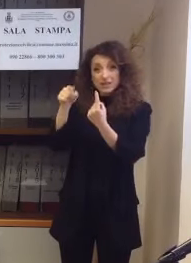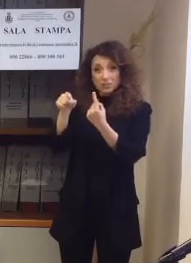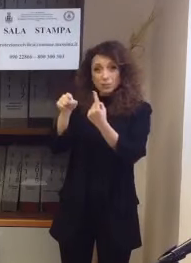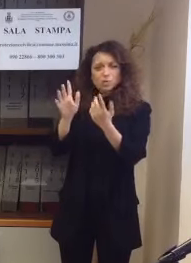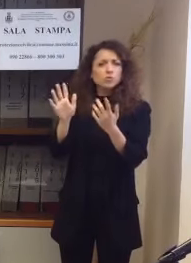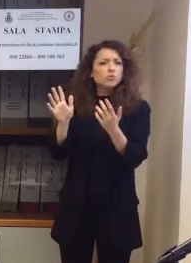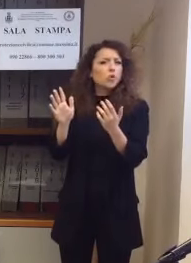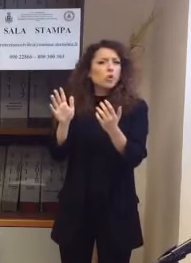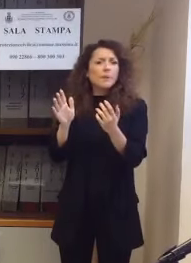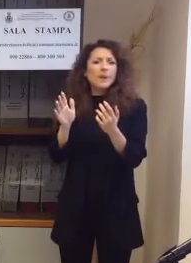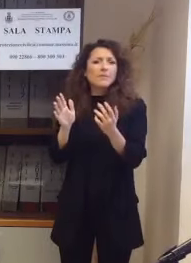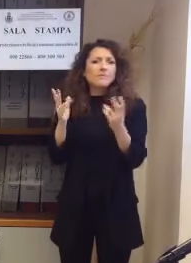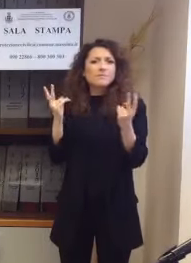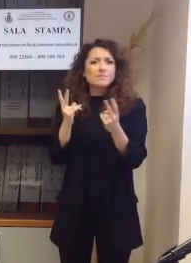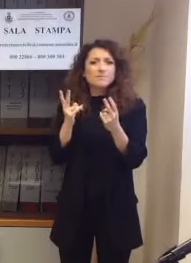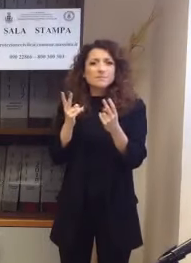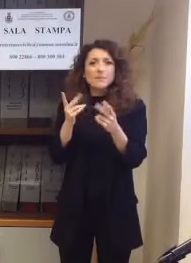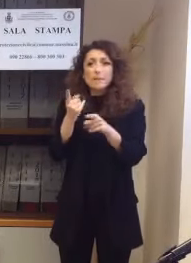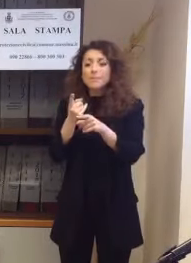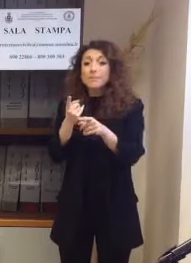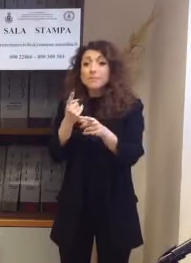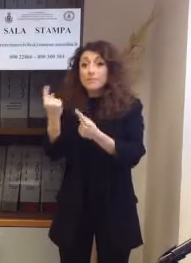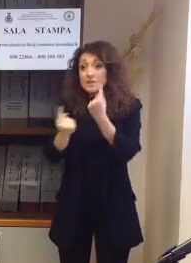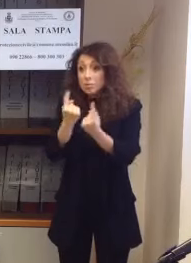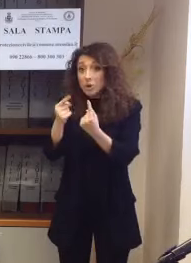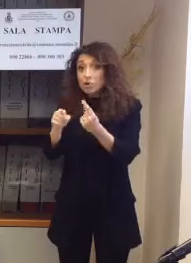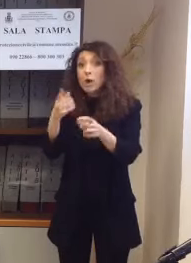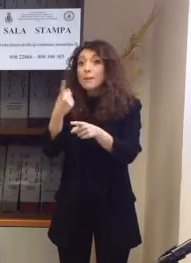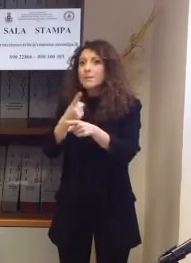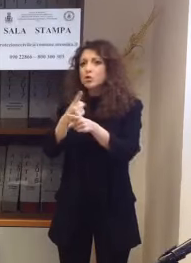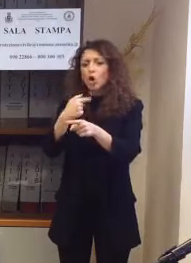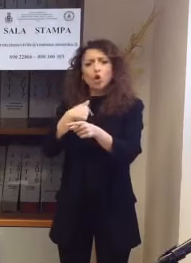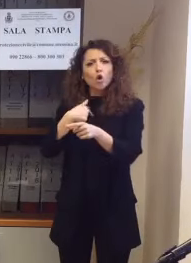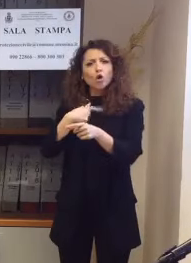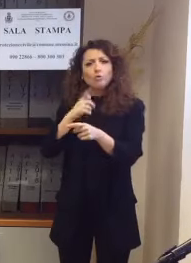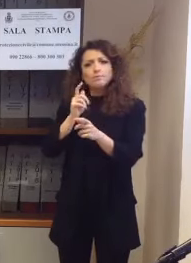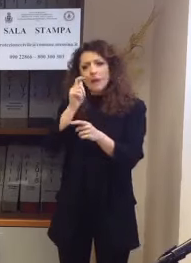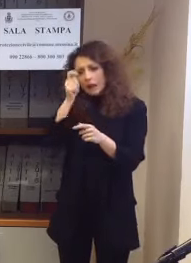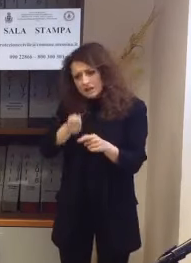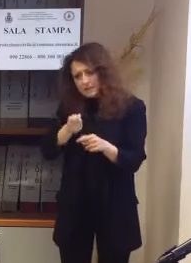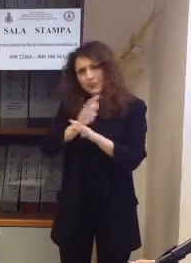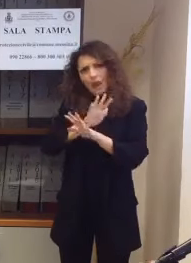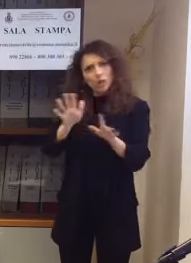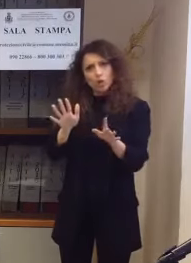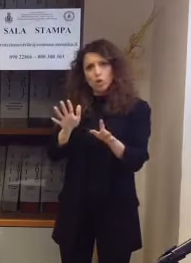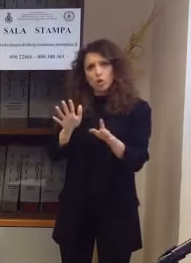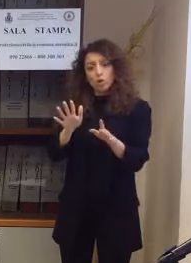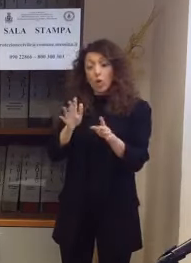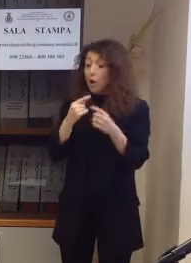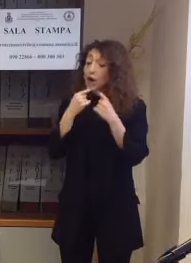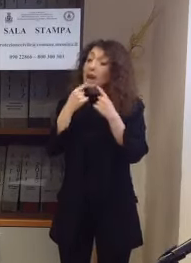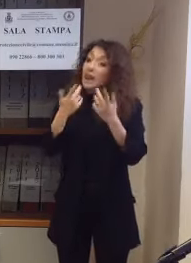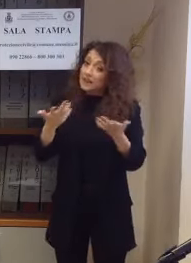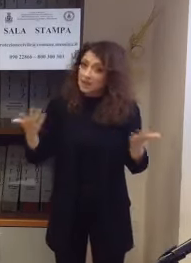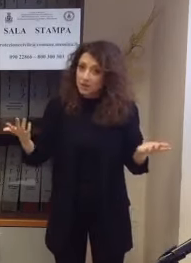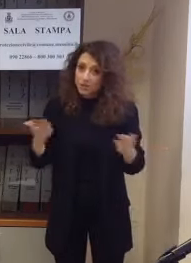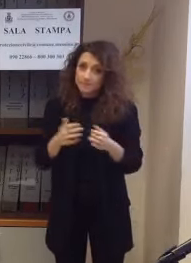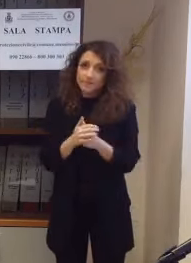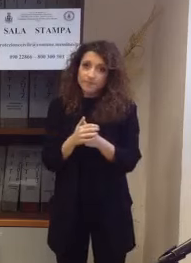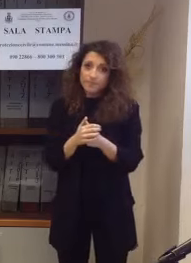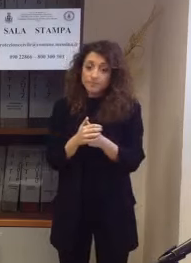perché io, guardo, il rispetto è il vostro stato di necessità comunque, come vede, ok? Quindi le dico che